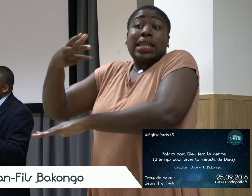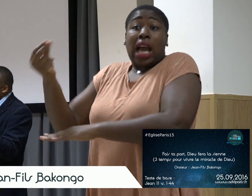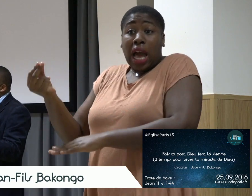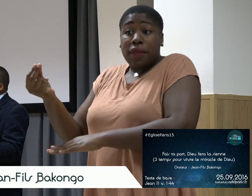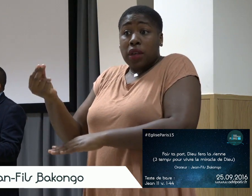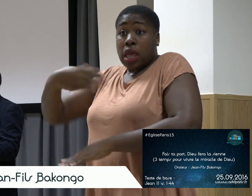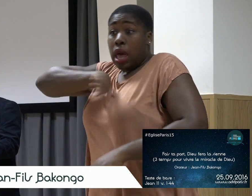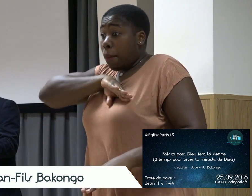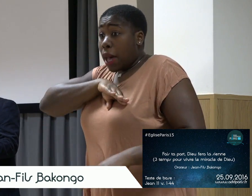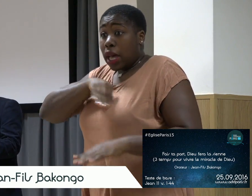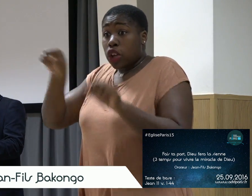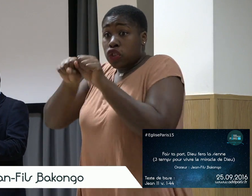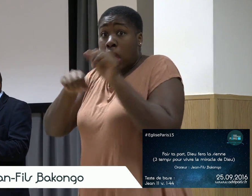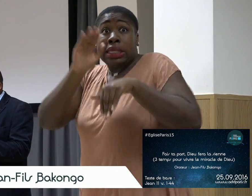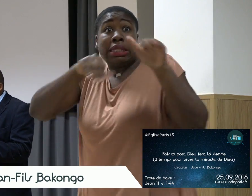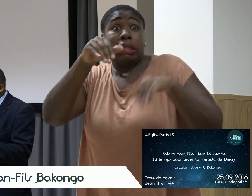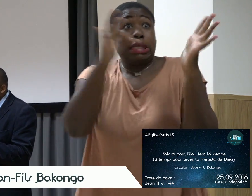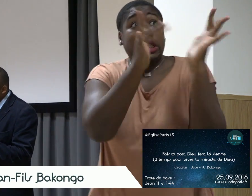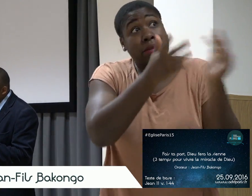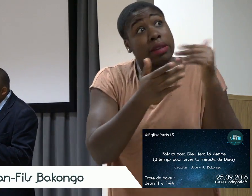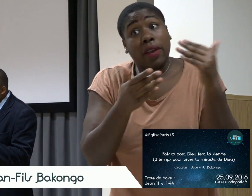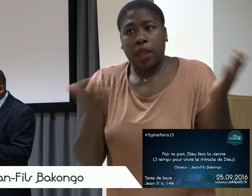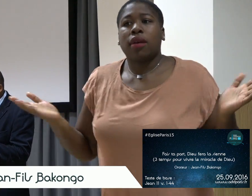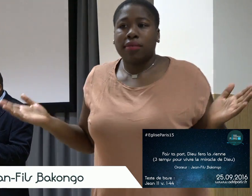pour qu'on envoie chercher Jésus.